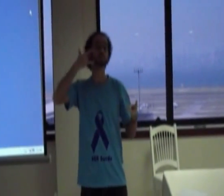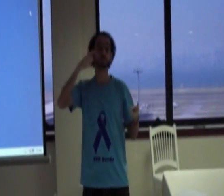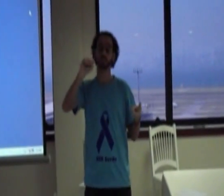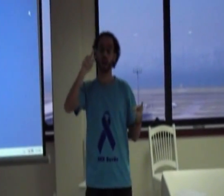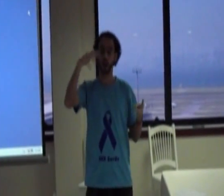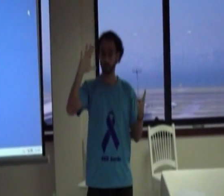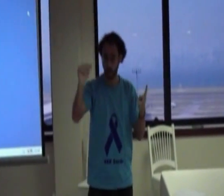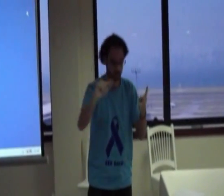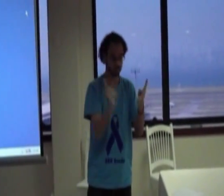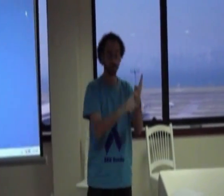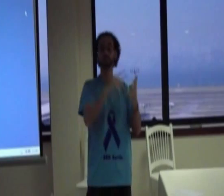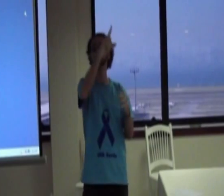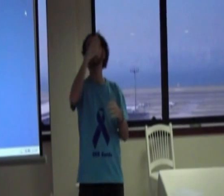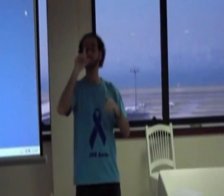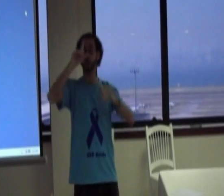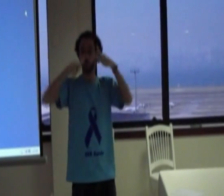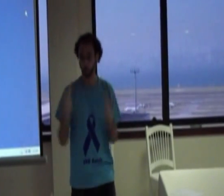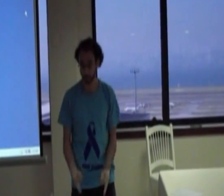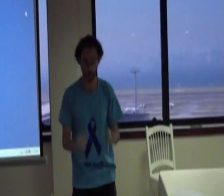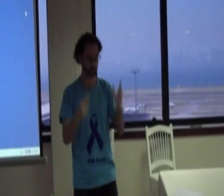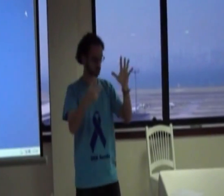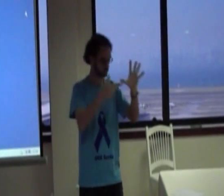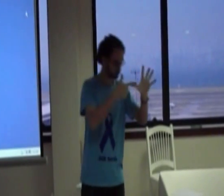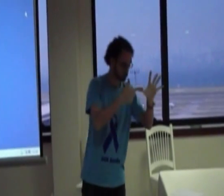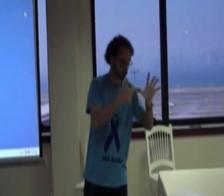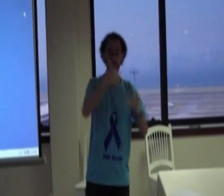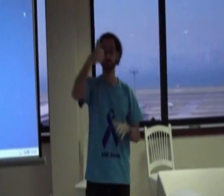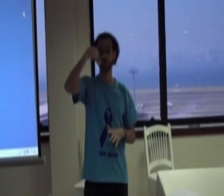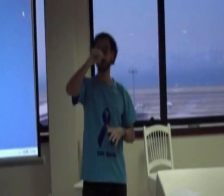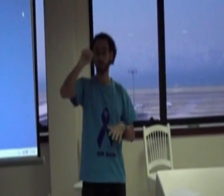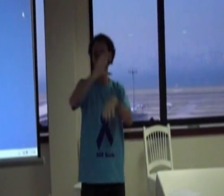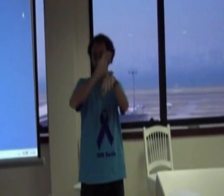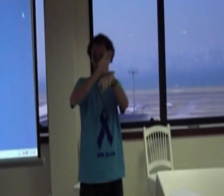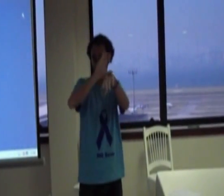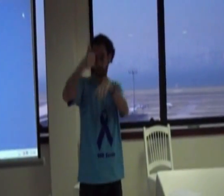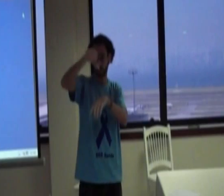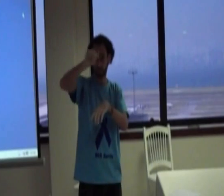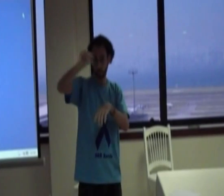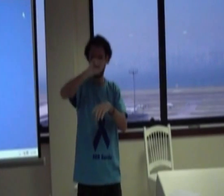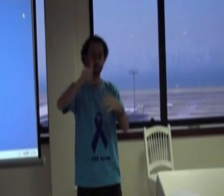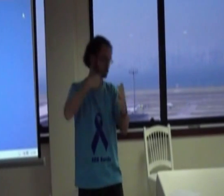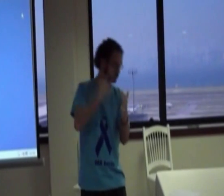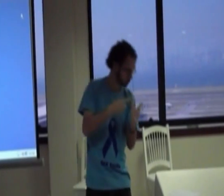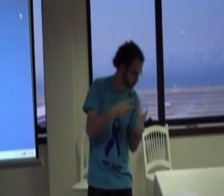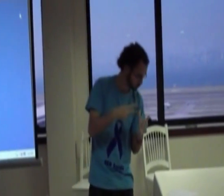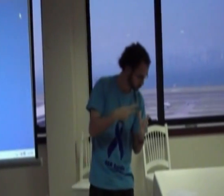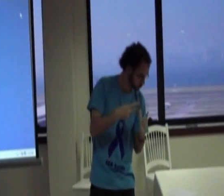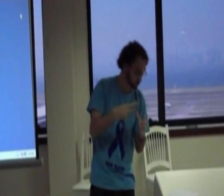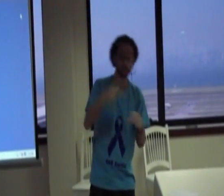legislação que tem vigente, como a LTV, a Declaração de Salamanca, a Convenção dos Direitos Humanos, a Constituição de